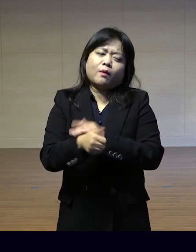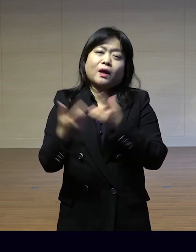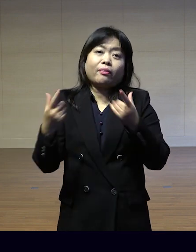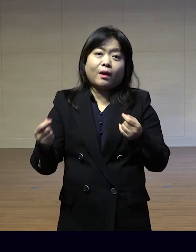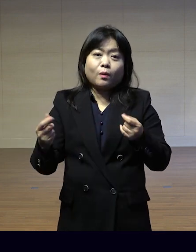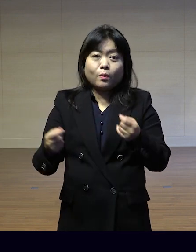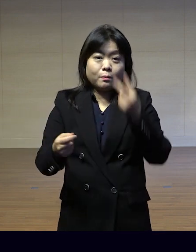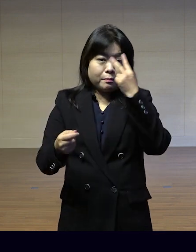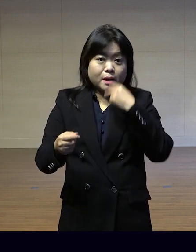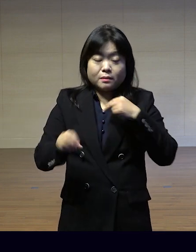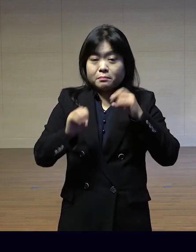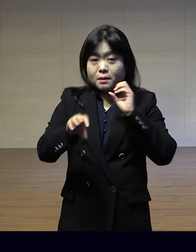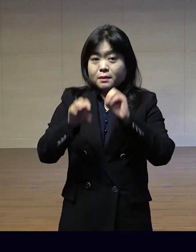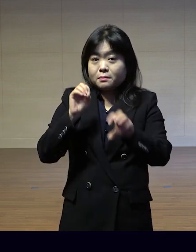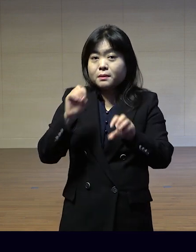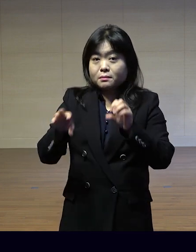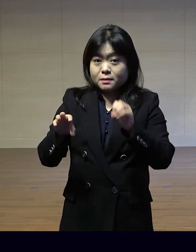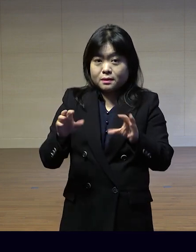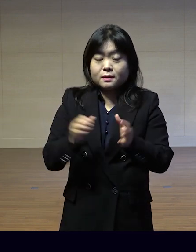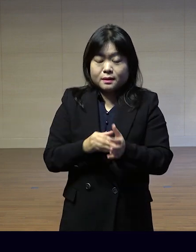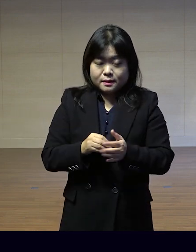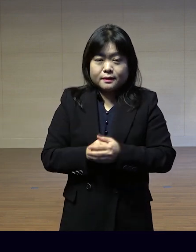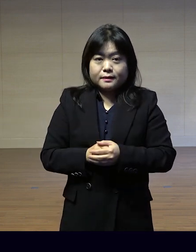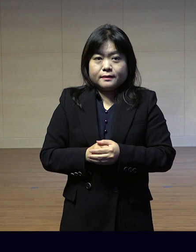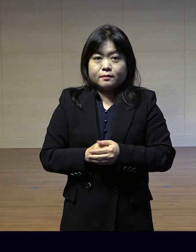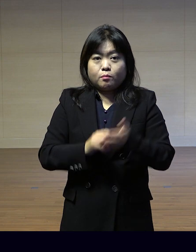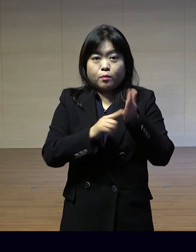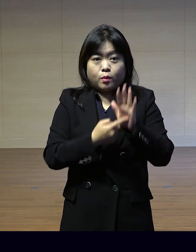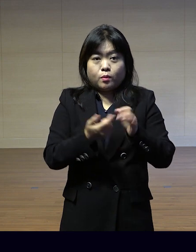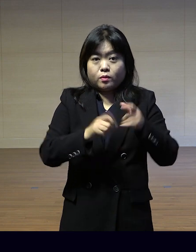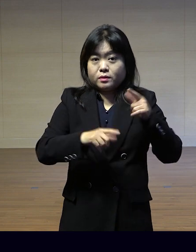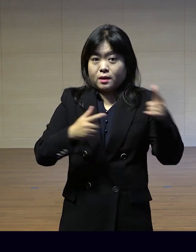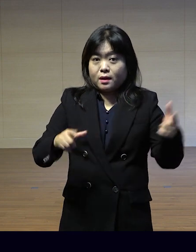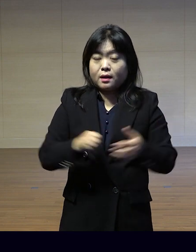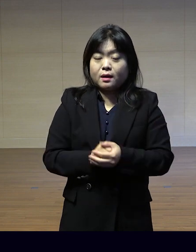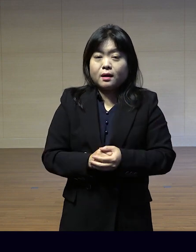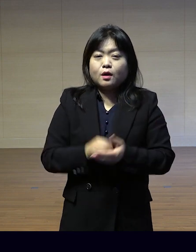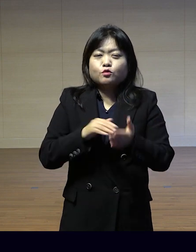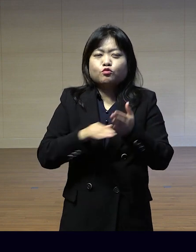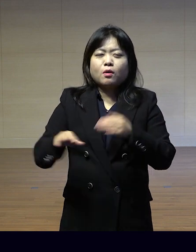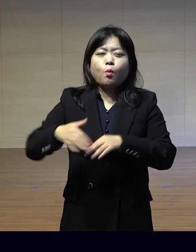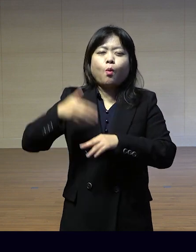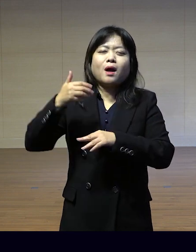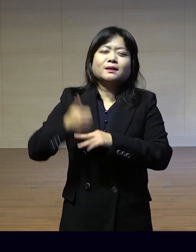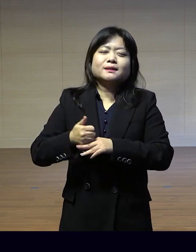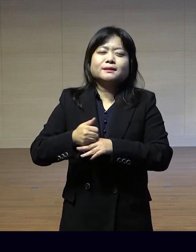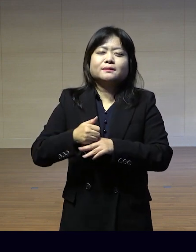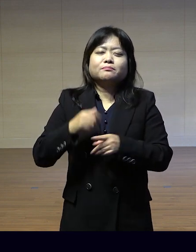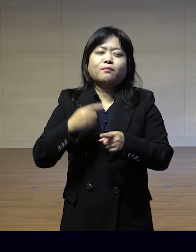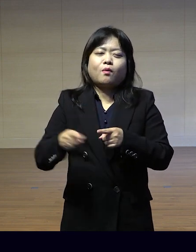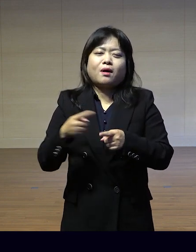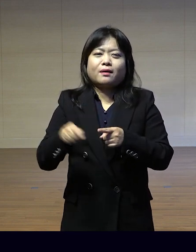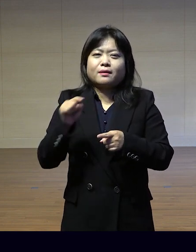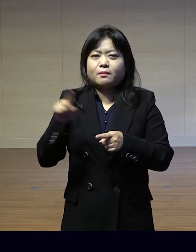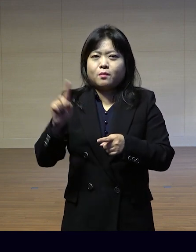있습니다. 이게 등등 여러 가지로 이제 표현을 했는데 그러고 나서 그 왕이 평가를 한 게